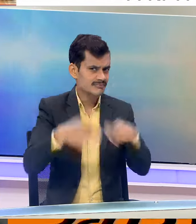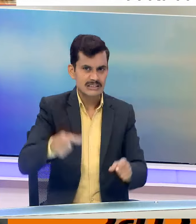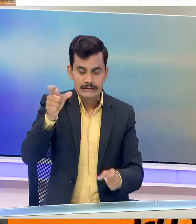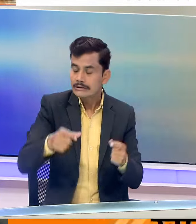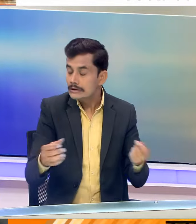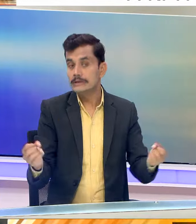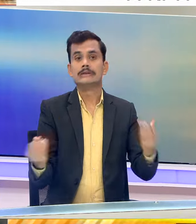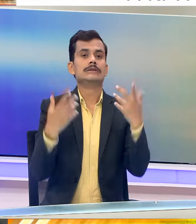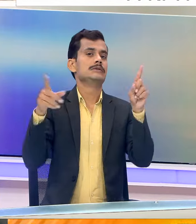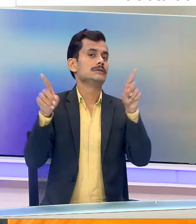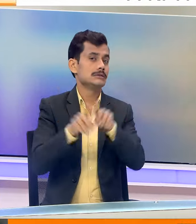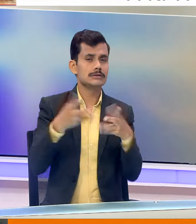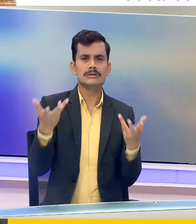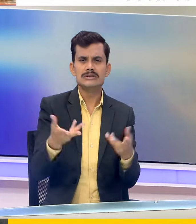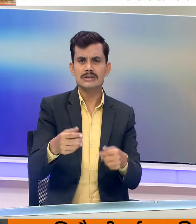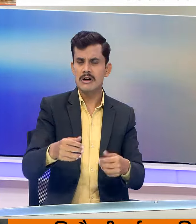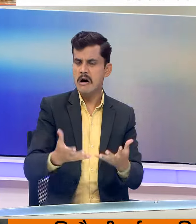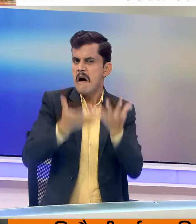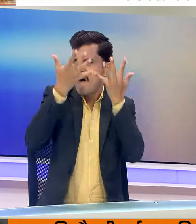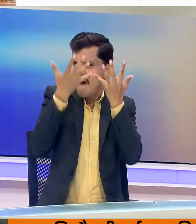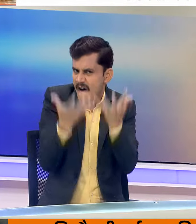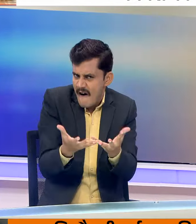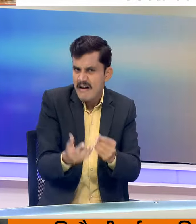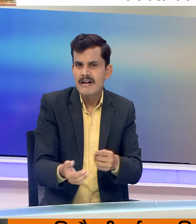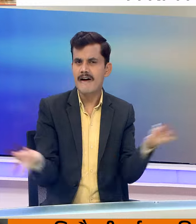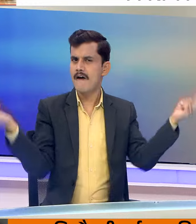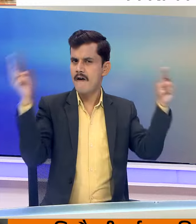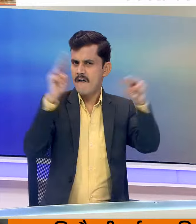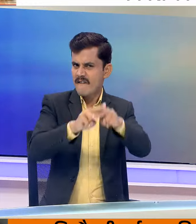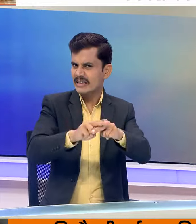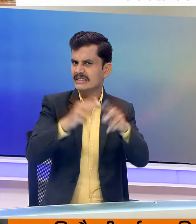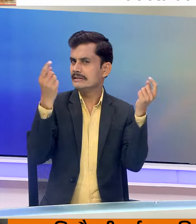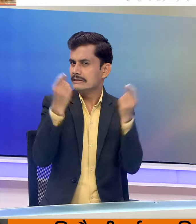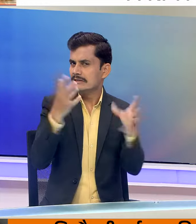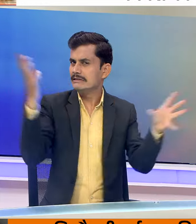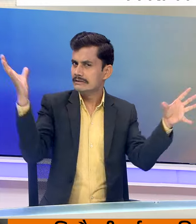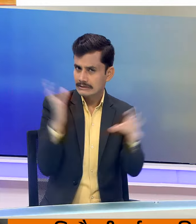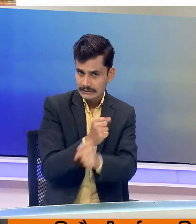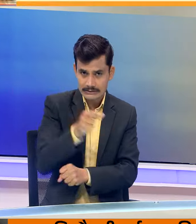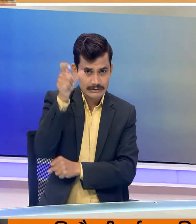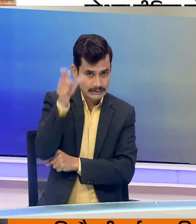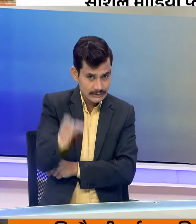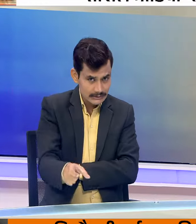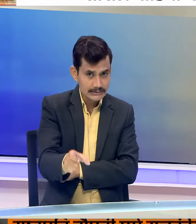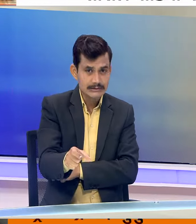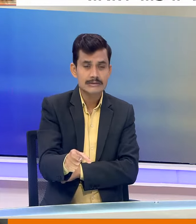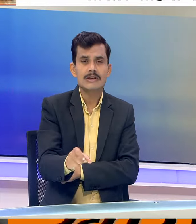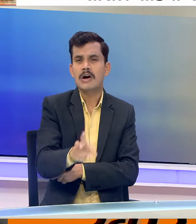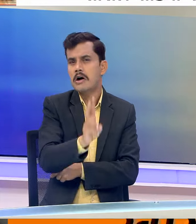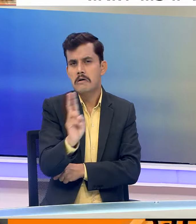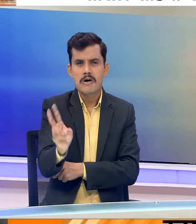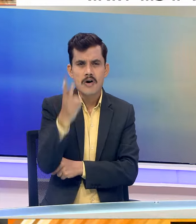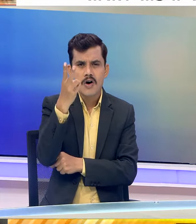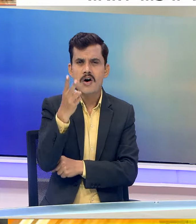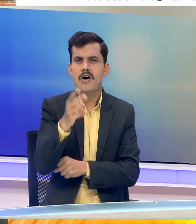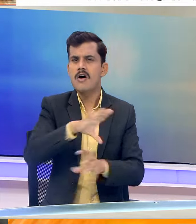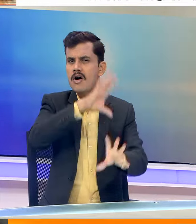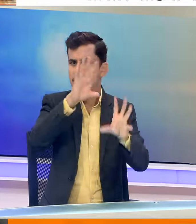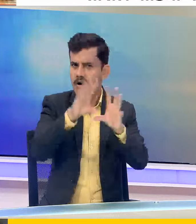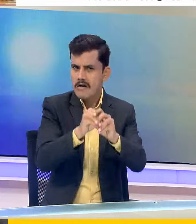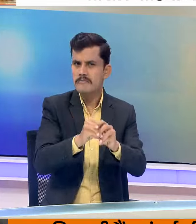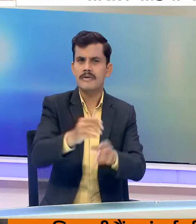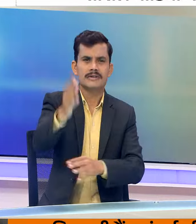चौंका रहा है, क्योंकि ओवरवेट होने के कारण फाइनल नहीं खेल पाने की पीड़ा के बाद उन्होंने कोई ऑफ ऑब्लिगेशन